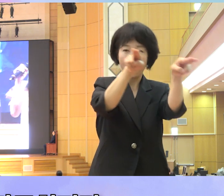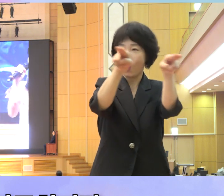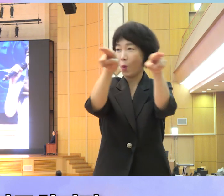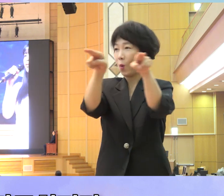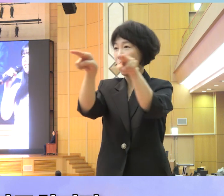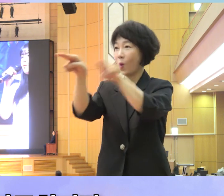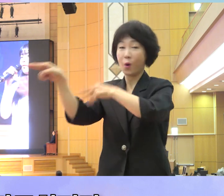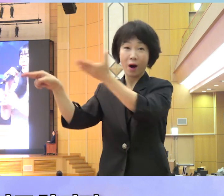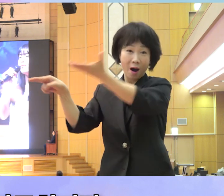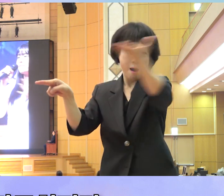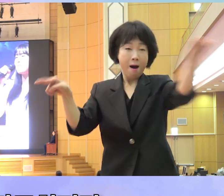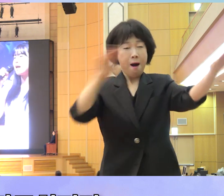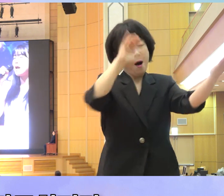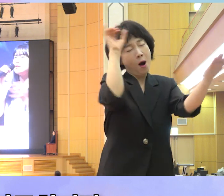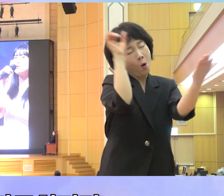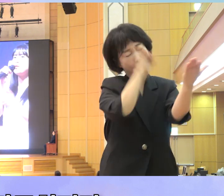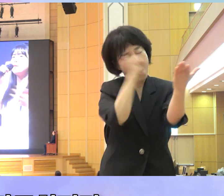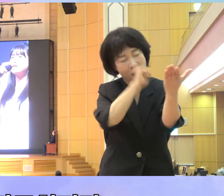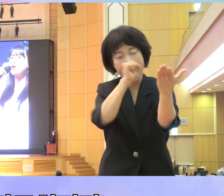바라보시고